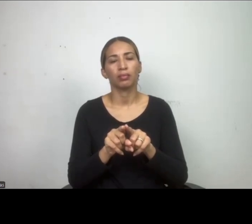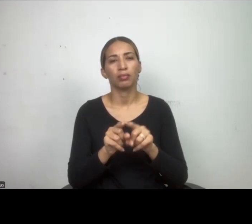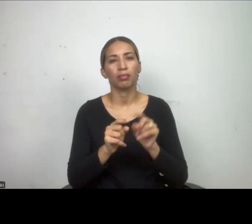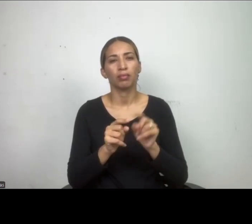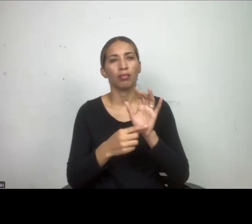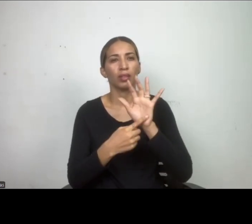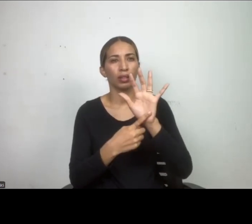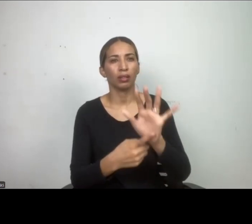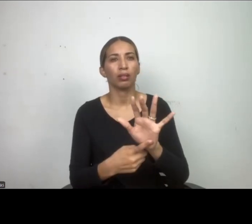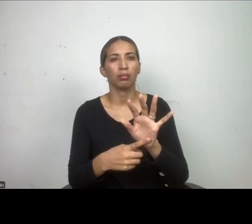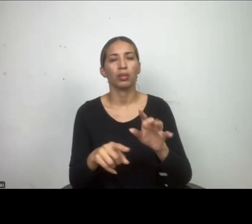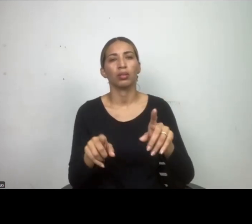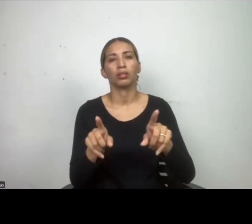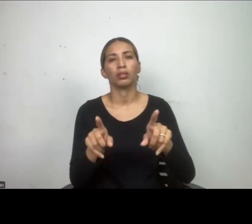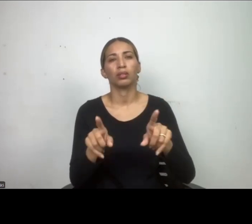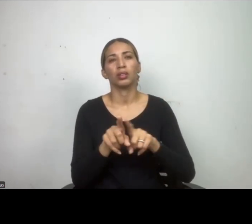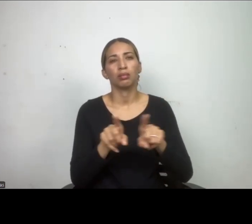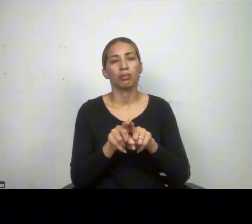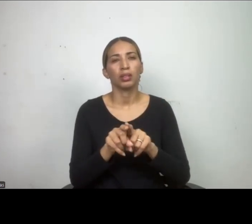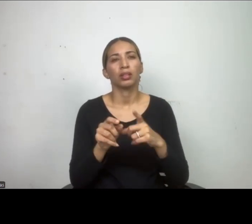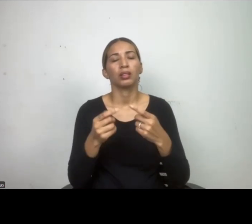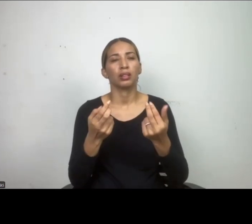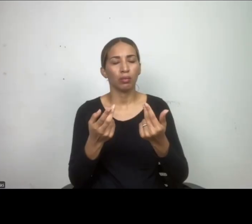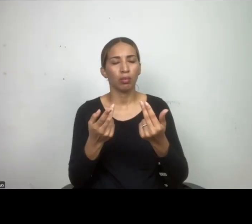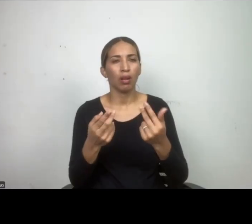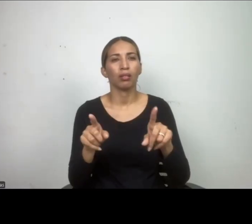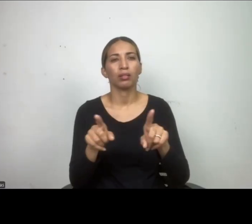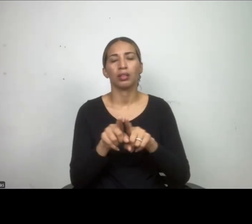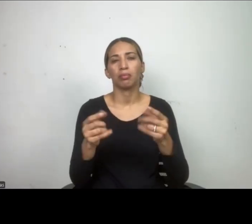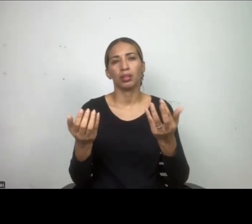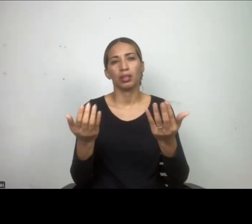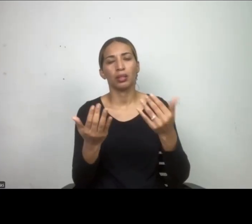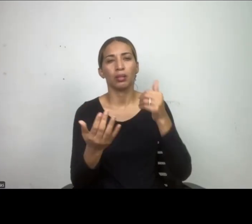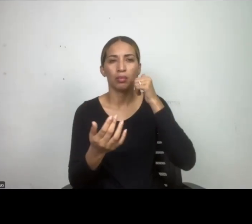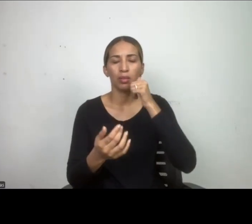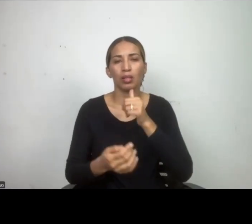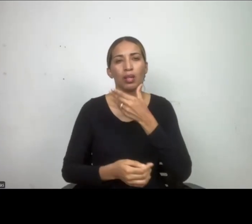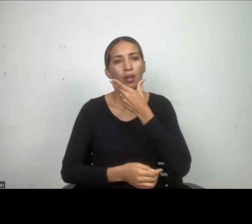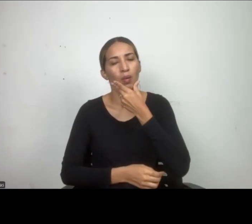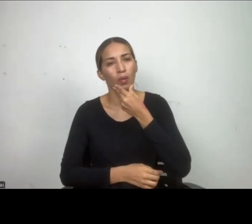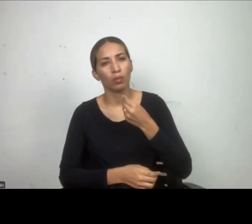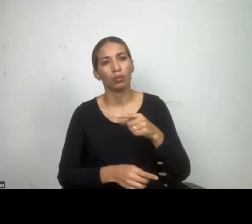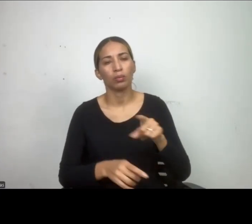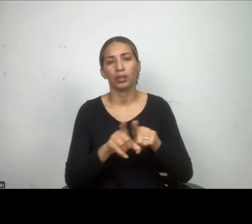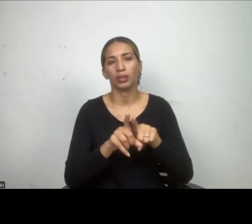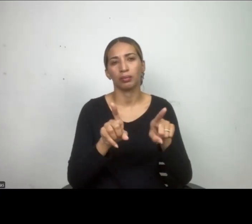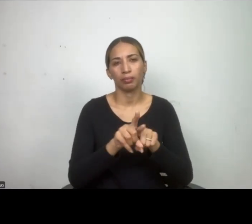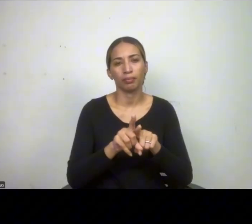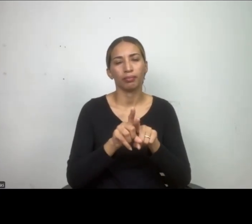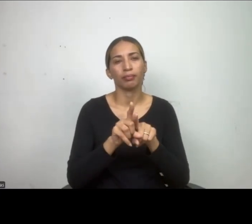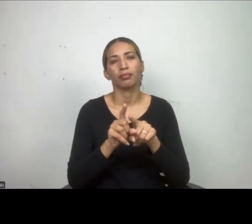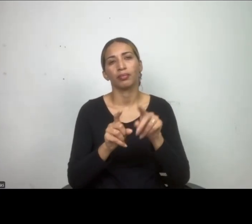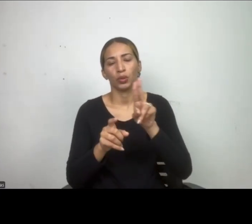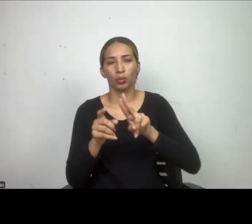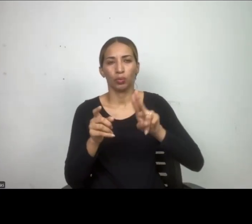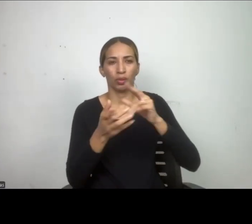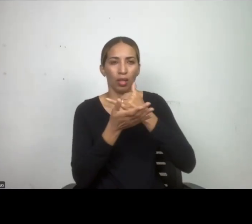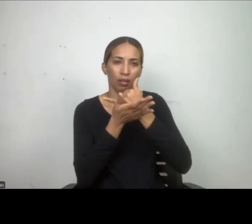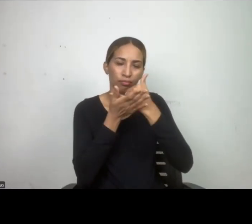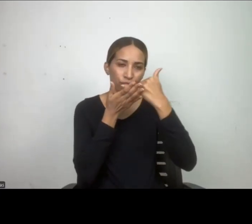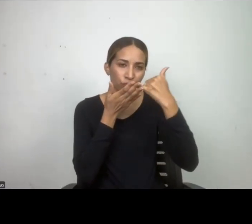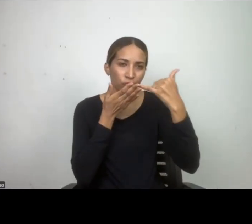mesma proporcionalidade, né, entre homens e mulheres, né, no uso de crack.